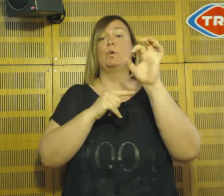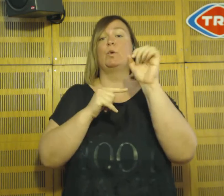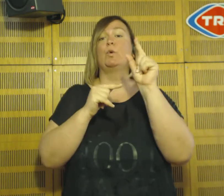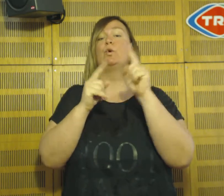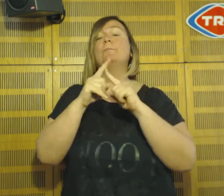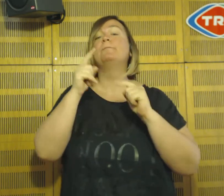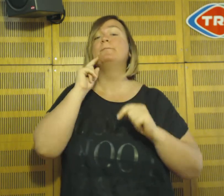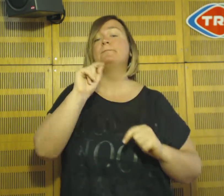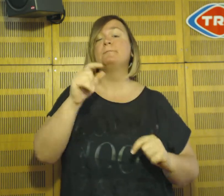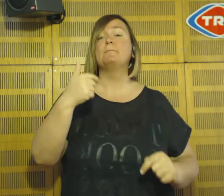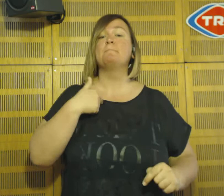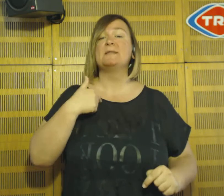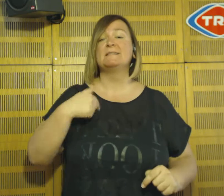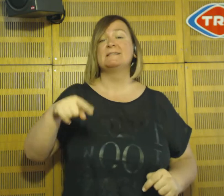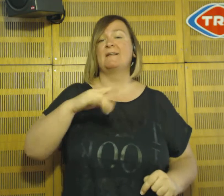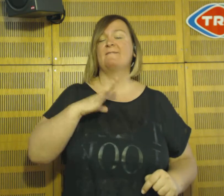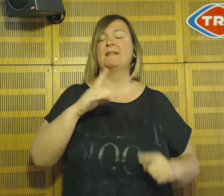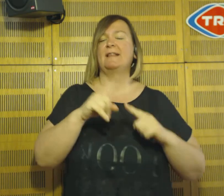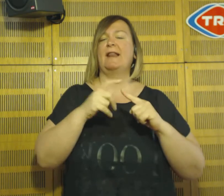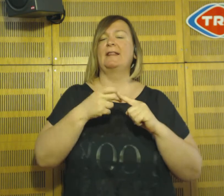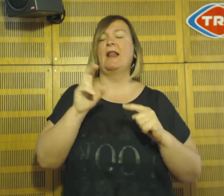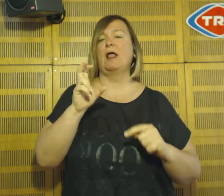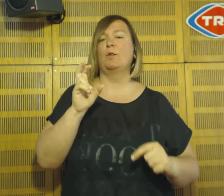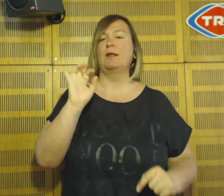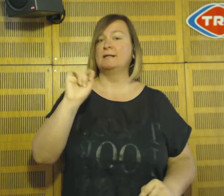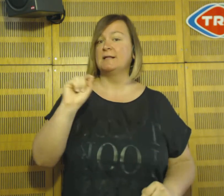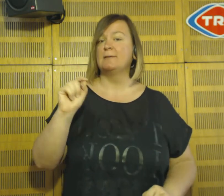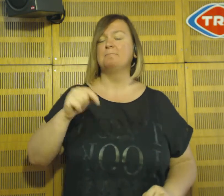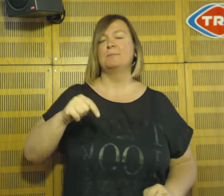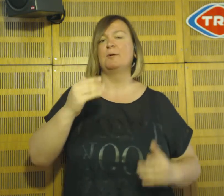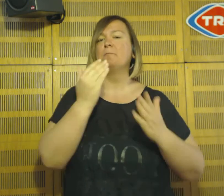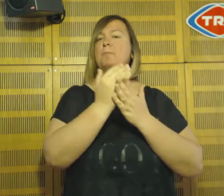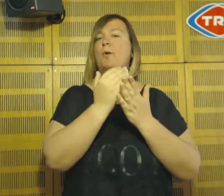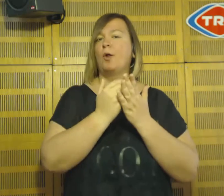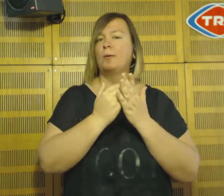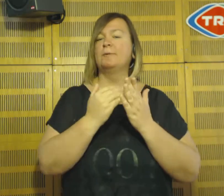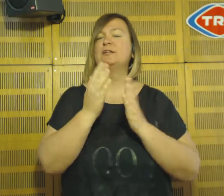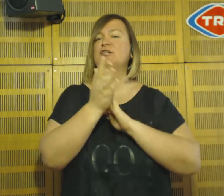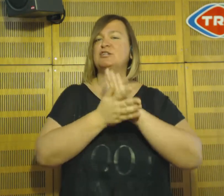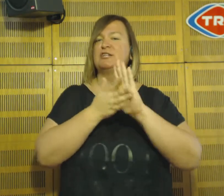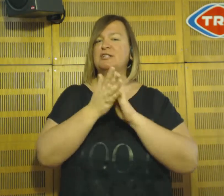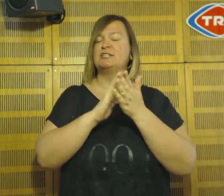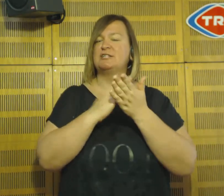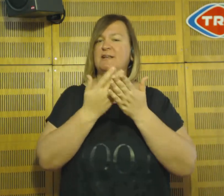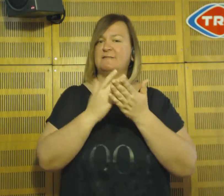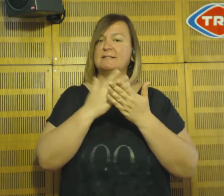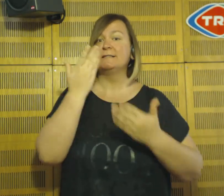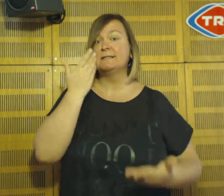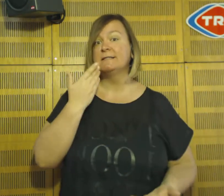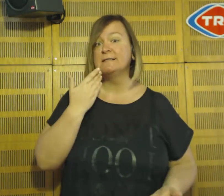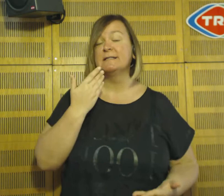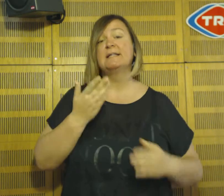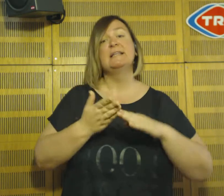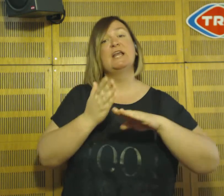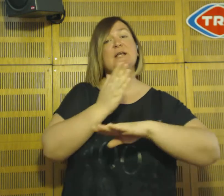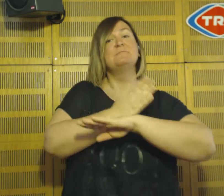arama çubuğuna Biz de varız TRT Radyo yazarak bugünkü programımızın işaret dili çevirisini izleyebilir, geçmiş program